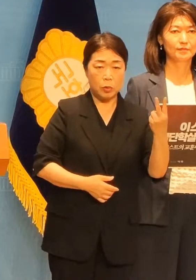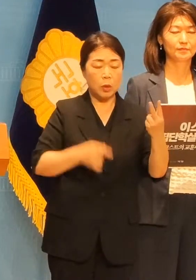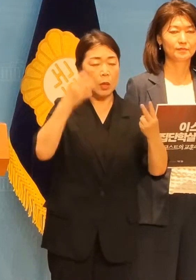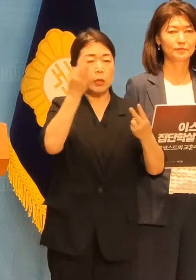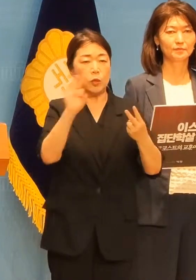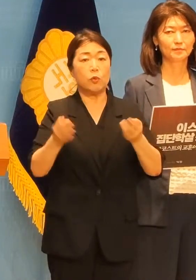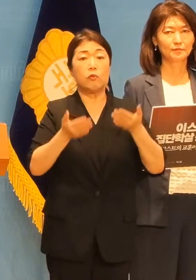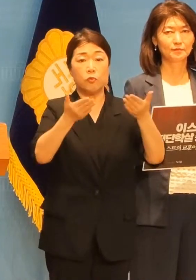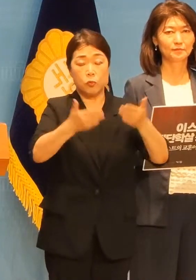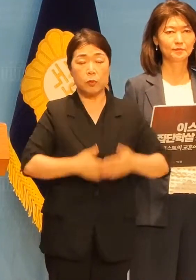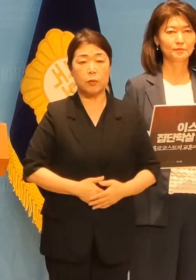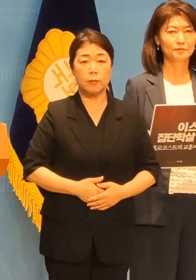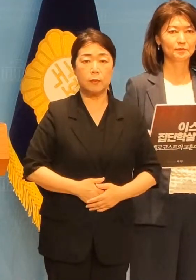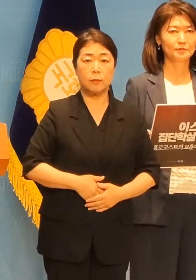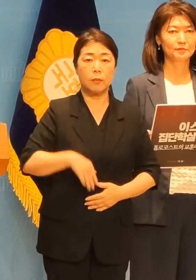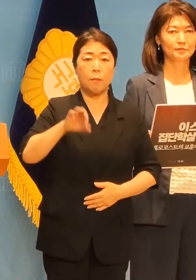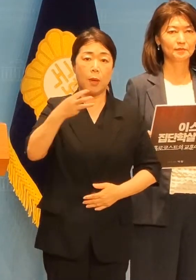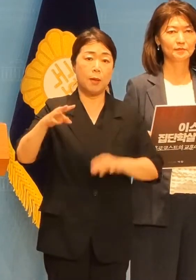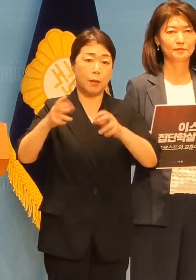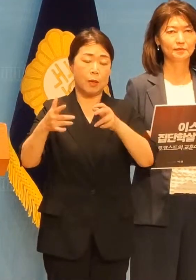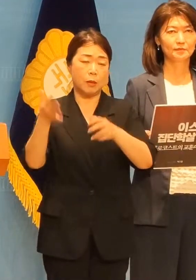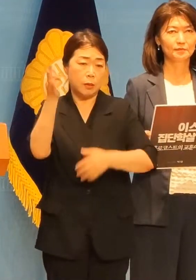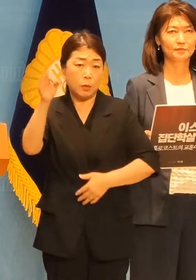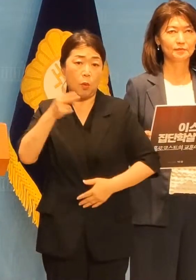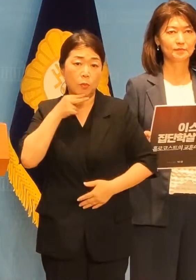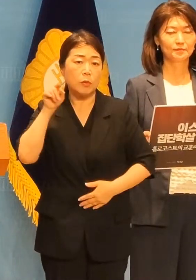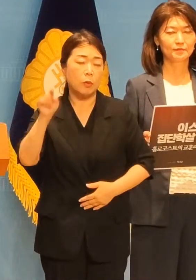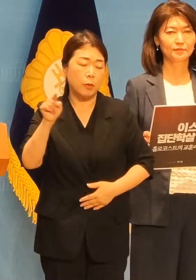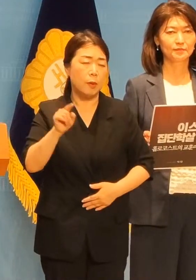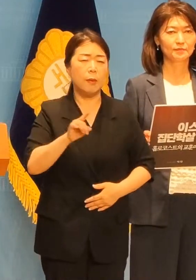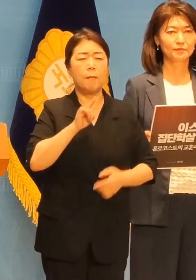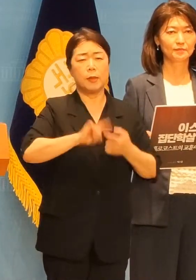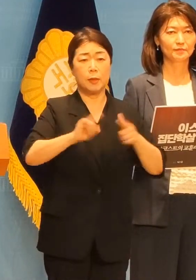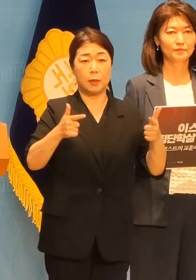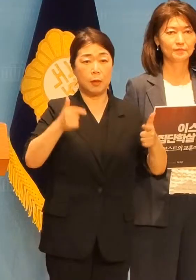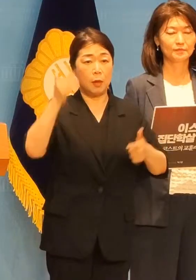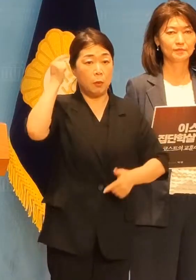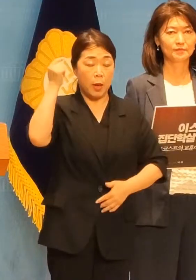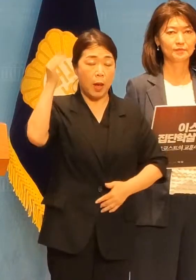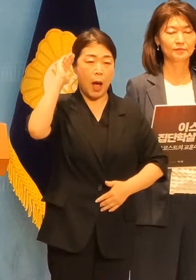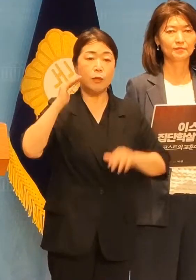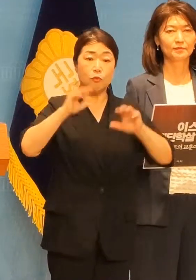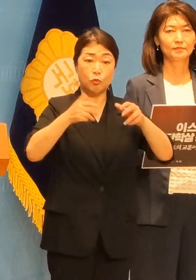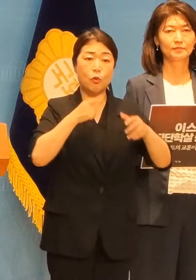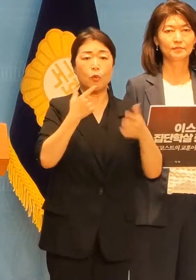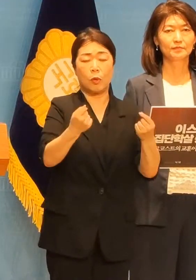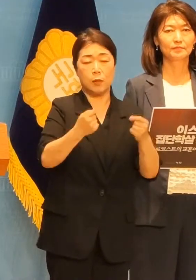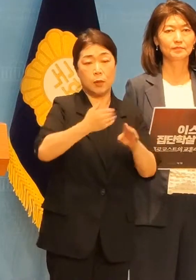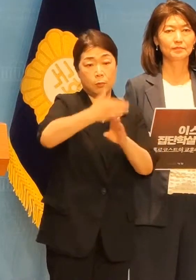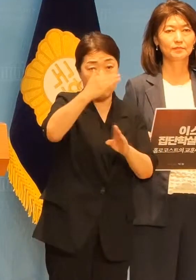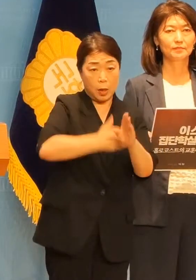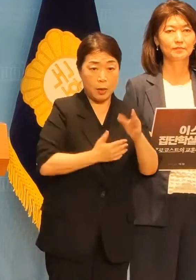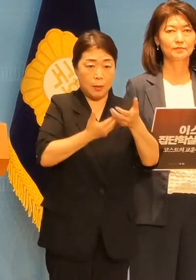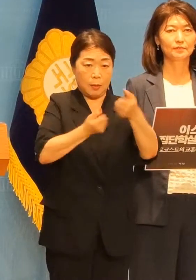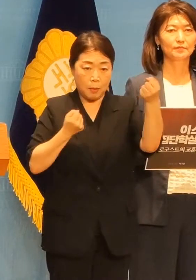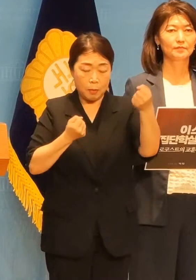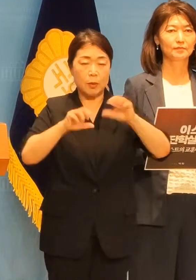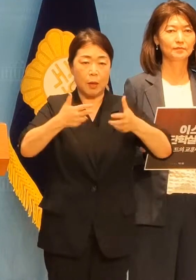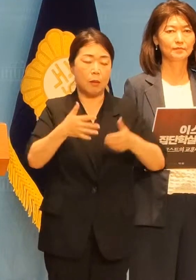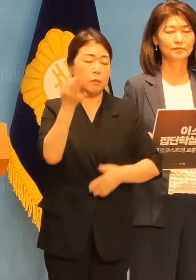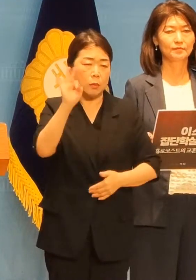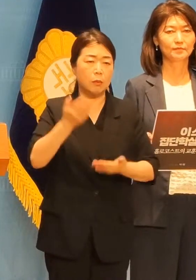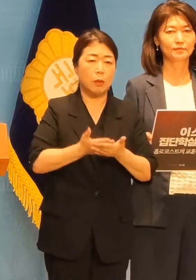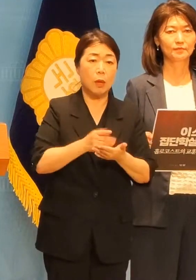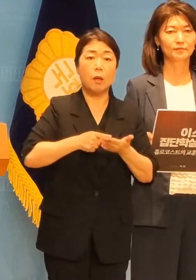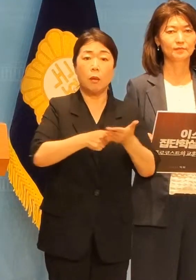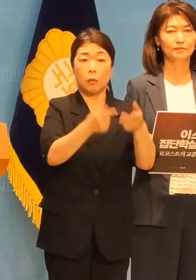주장하면서 팔레스타인 국가를 인정하지 않는 것은 위선입니다. 우리 정부는 이미 지난해 4월 팔레스타인의